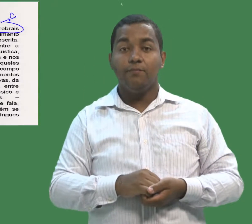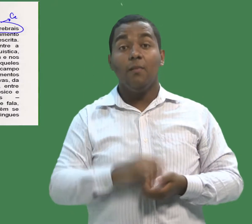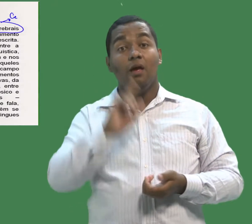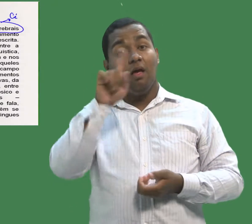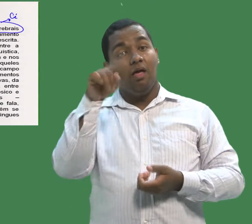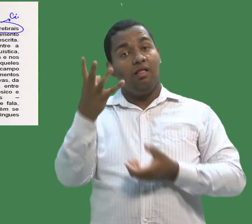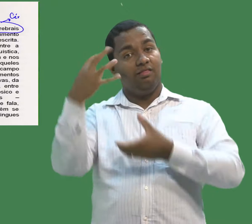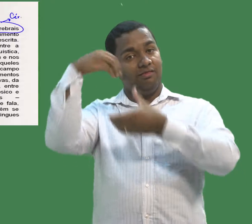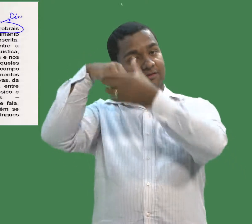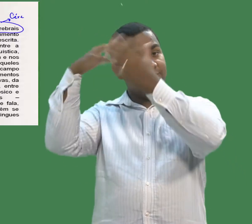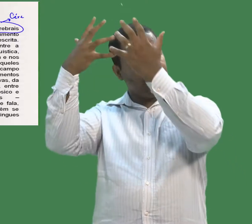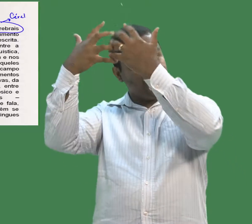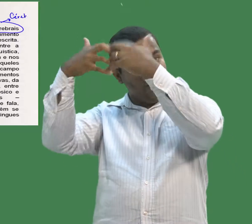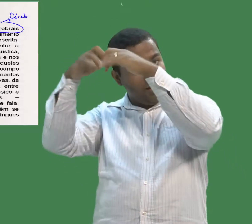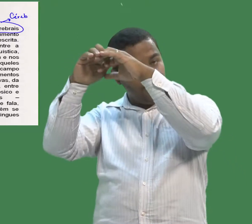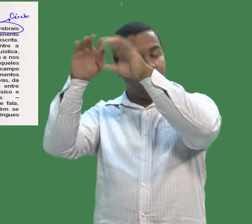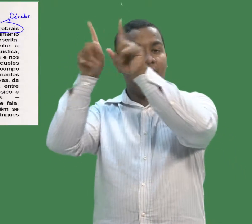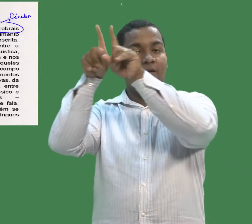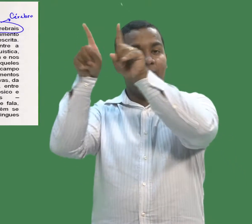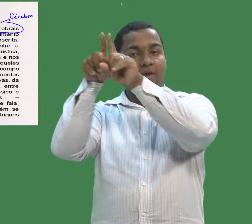próprio cérebro,